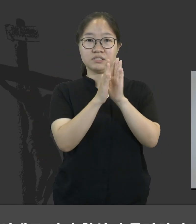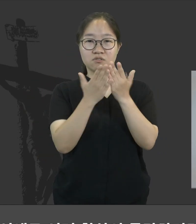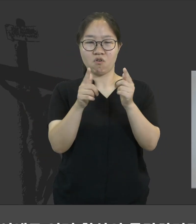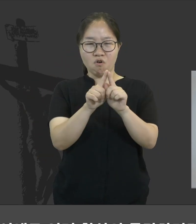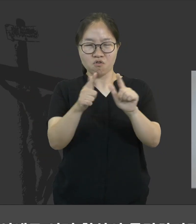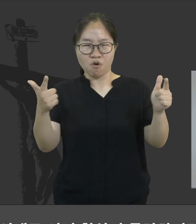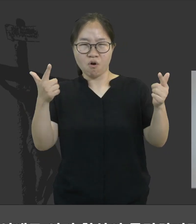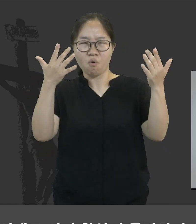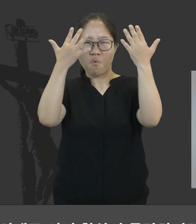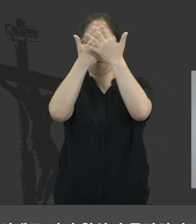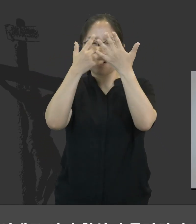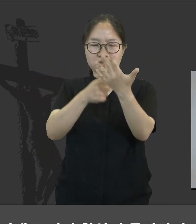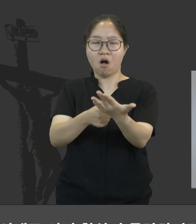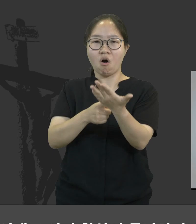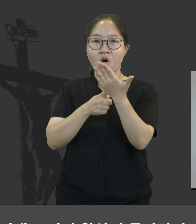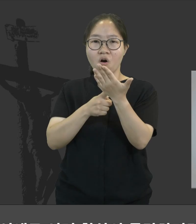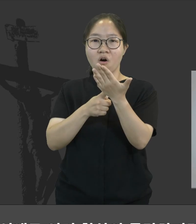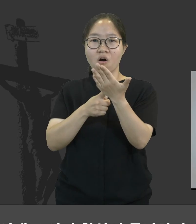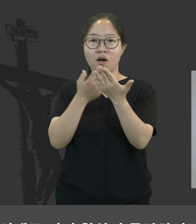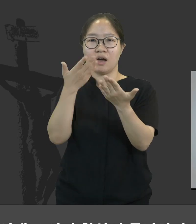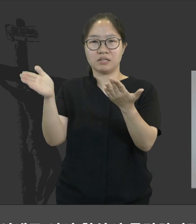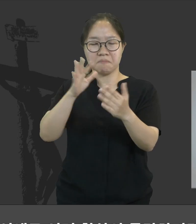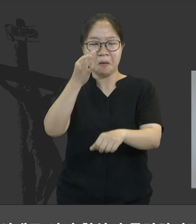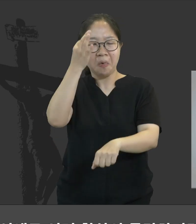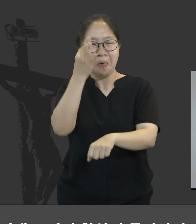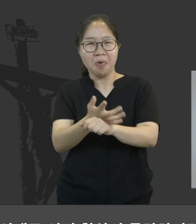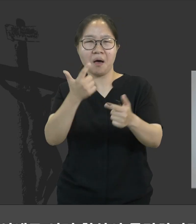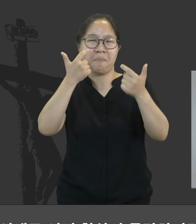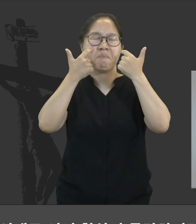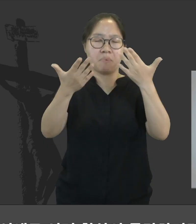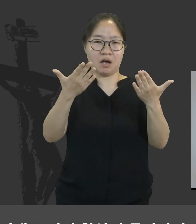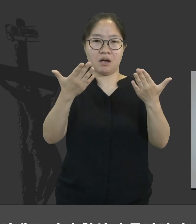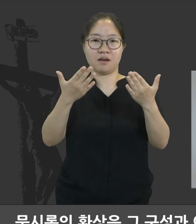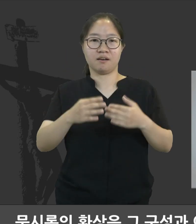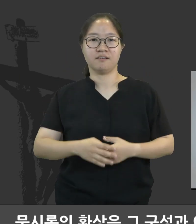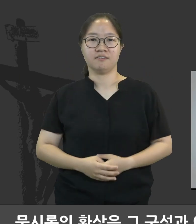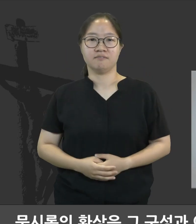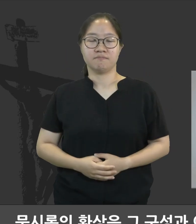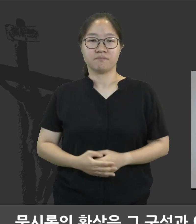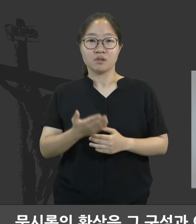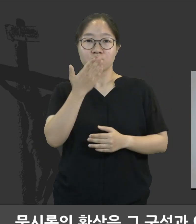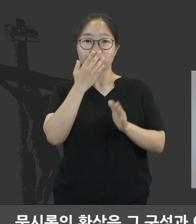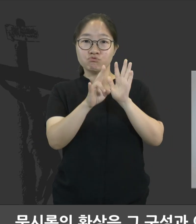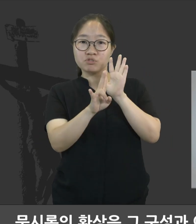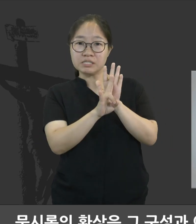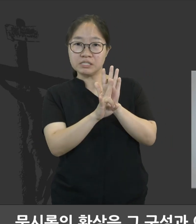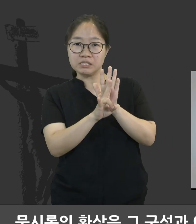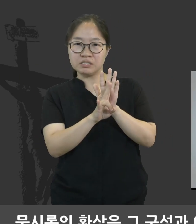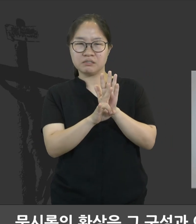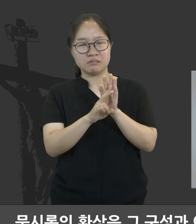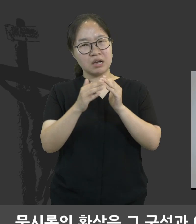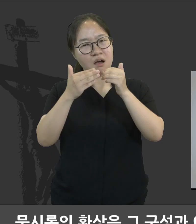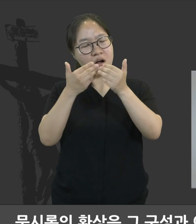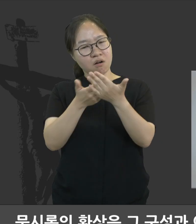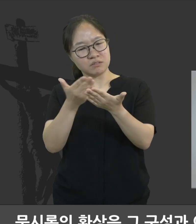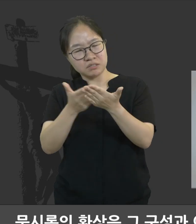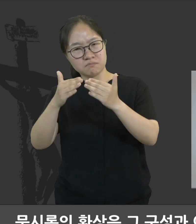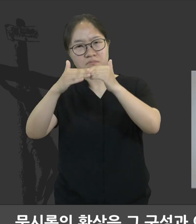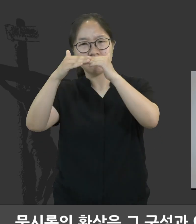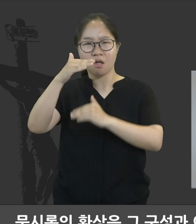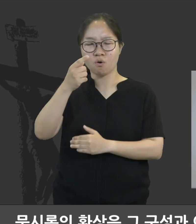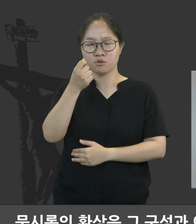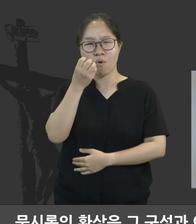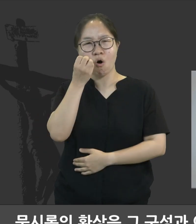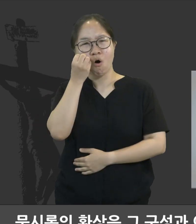등장하지만 대체로 단순하고 자명한 반면 묵시록의 환상은 그 구성과 이미지가 훨씬